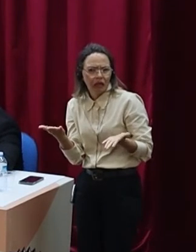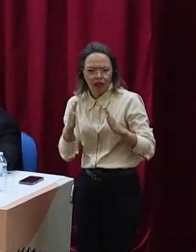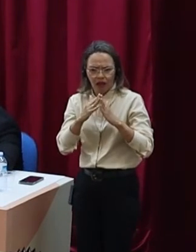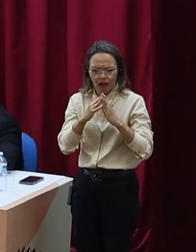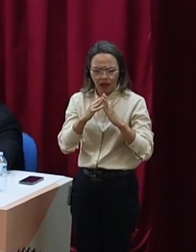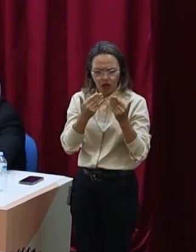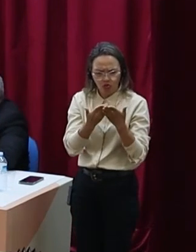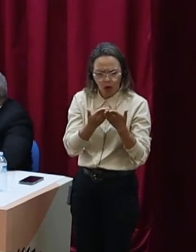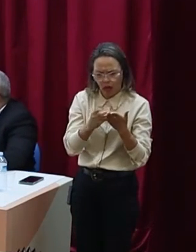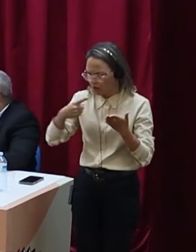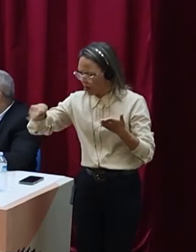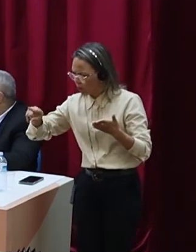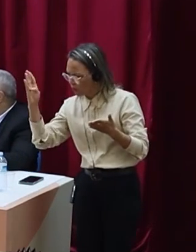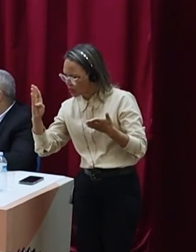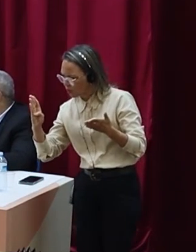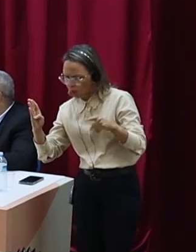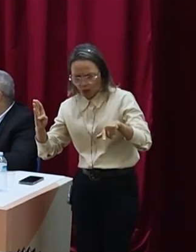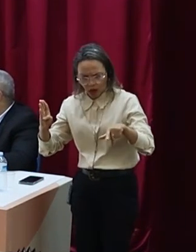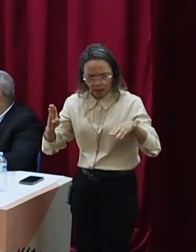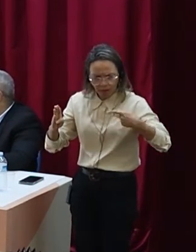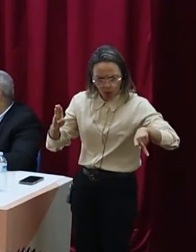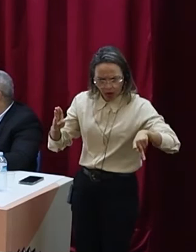Y por supuesto, ahí en Paraguay.